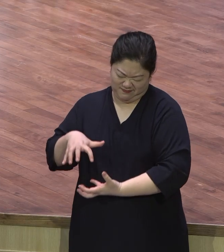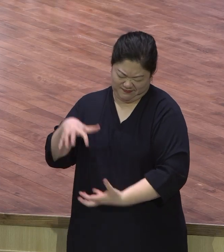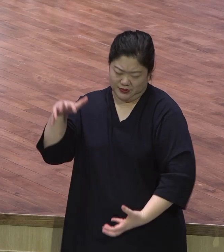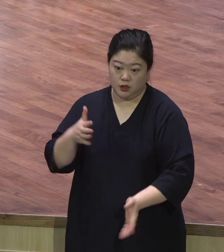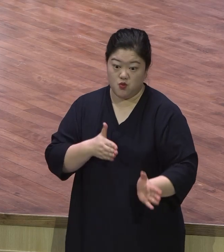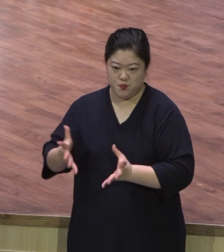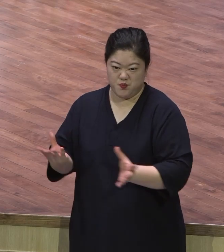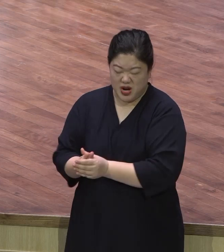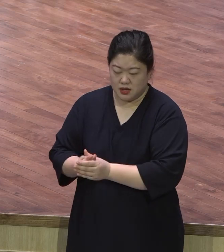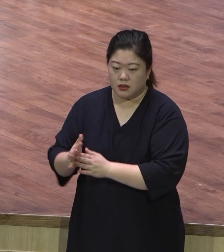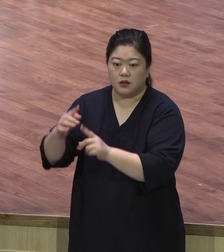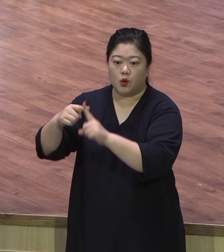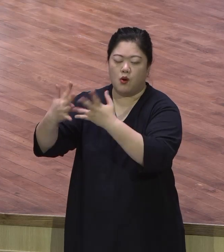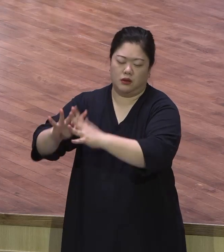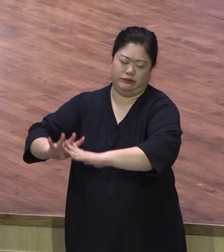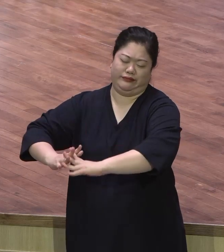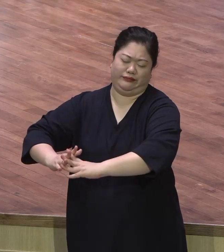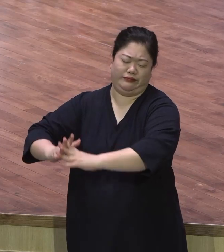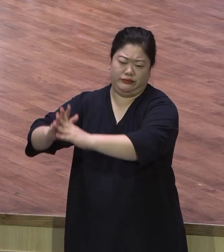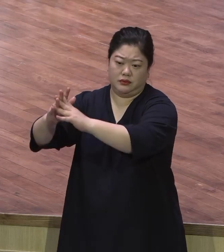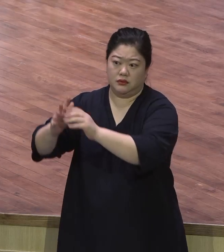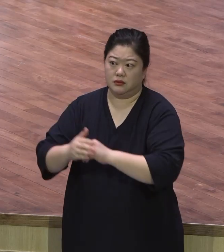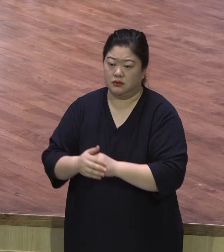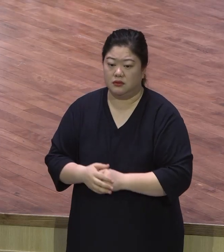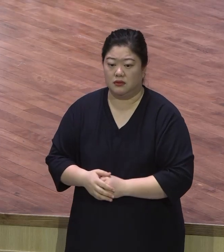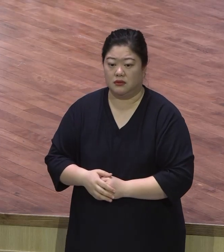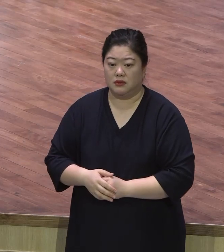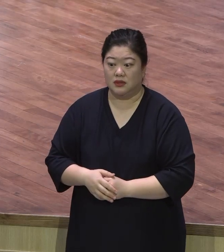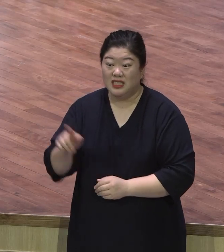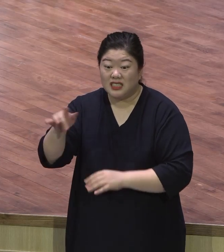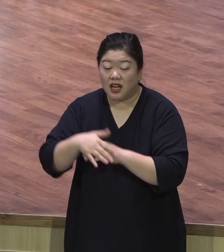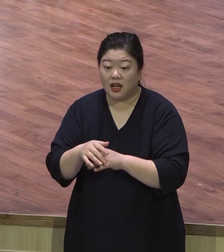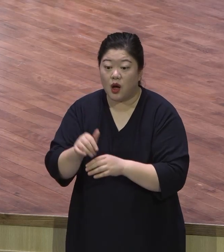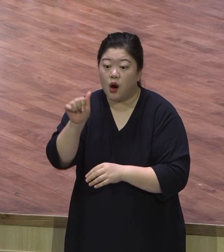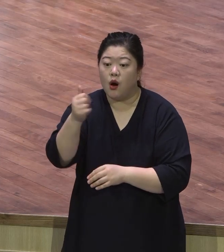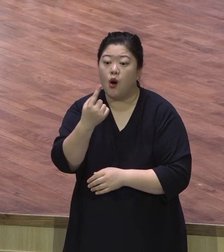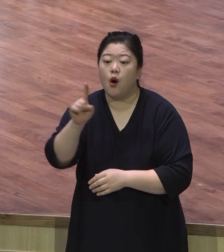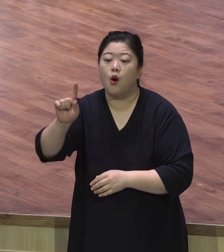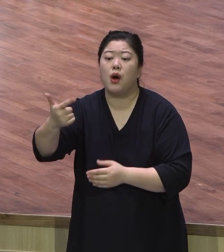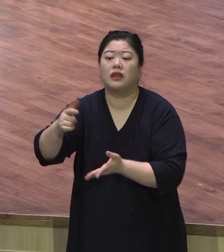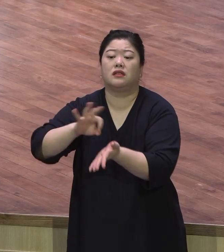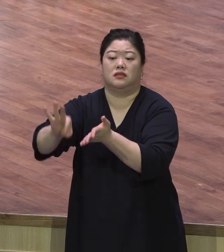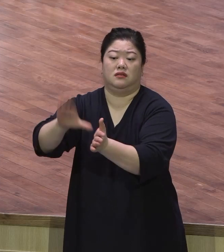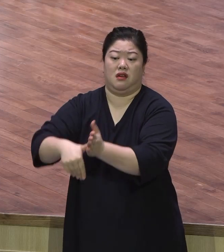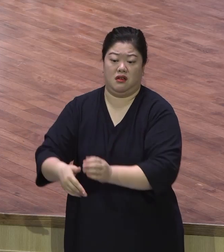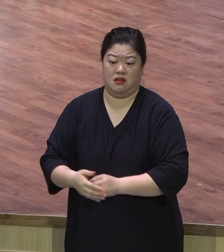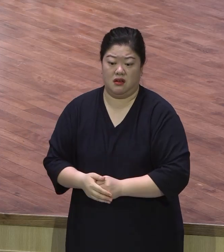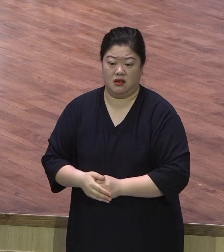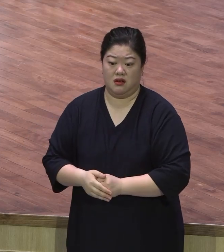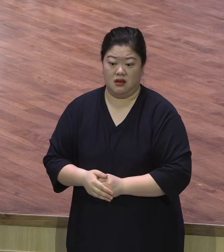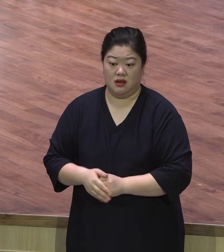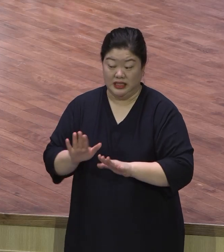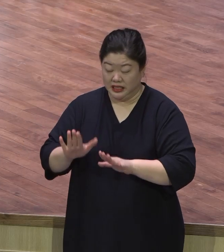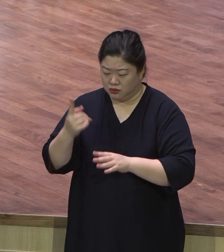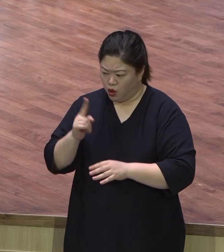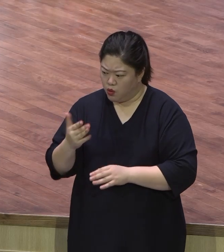교회 건축도 전도사를 보내가지고 일본으로 보냈어요 일본을 보냈어요